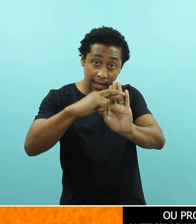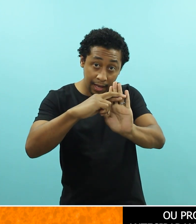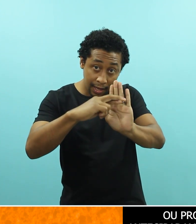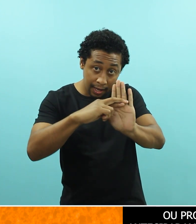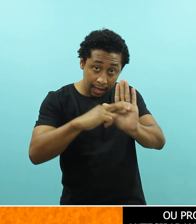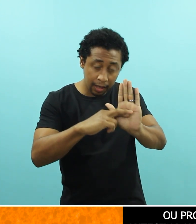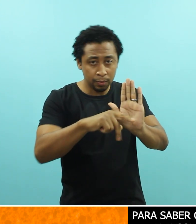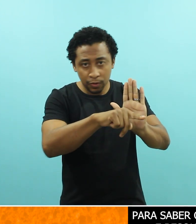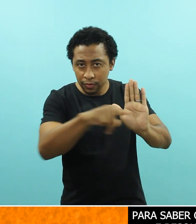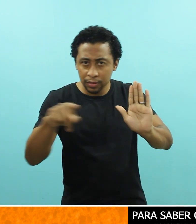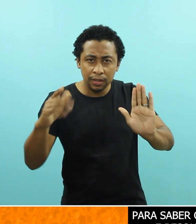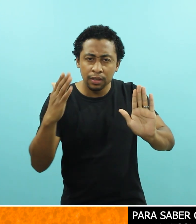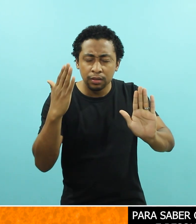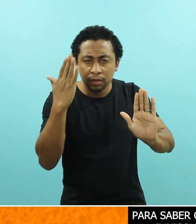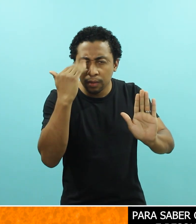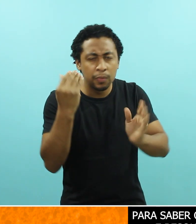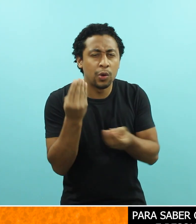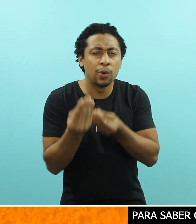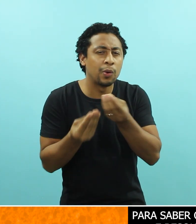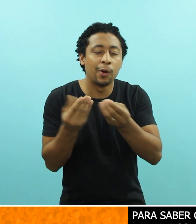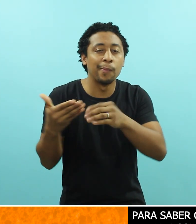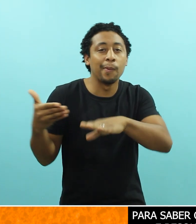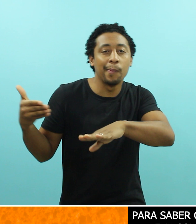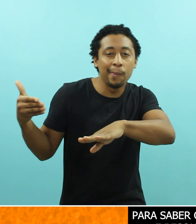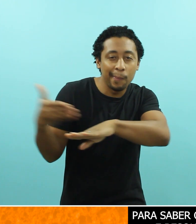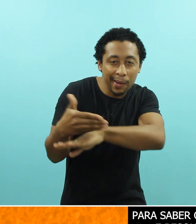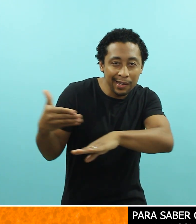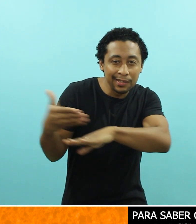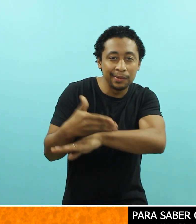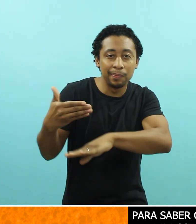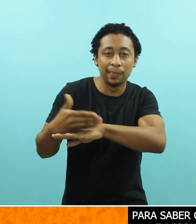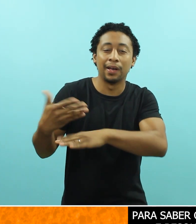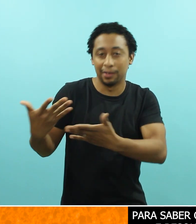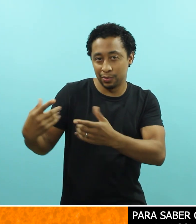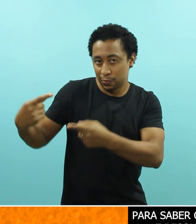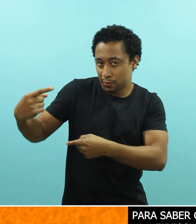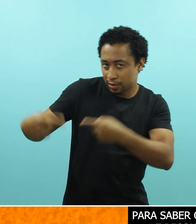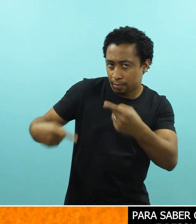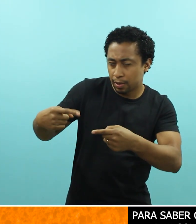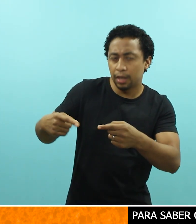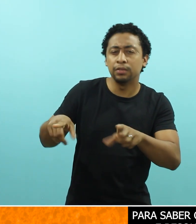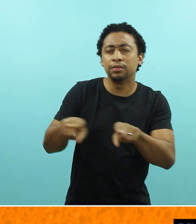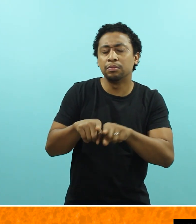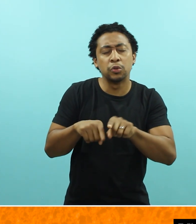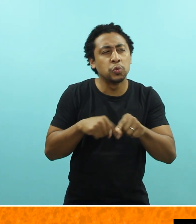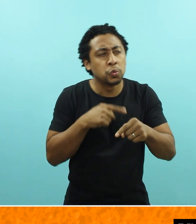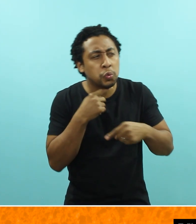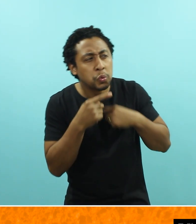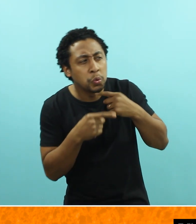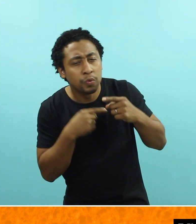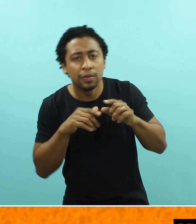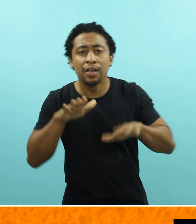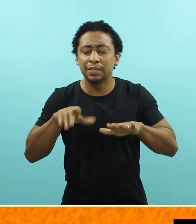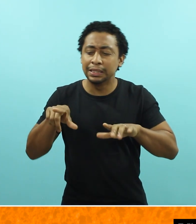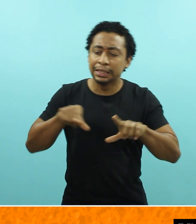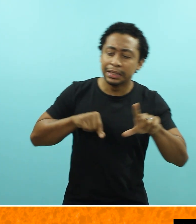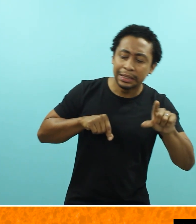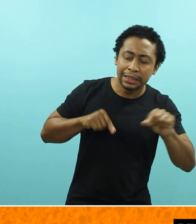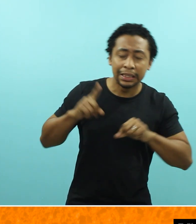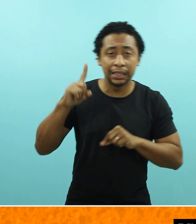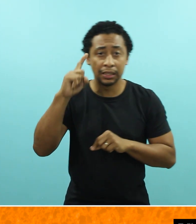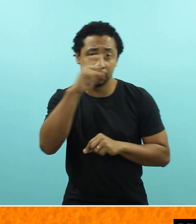das regras para saber como participar e resolver dúvidas e impasses.